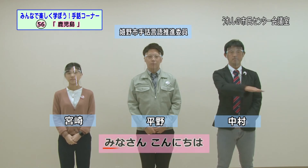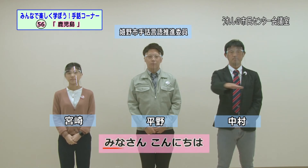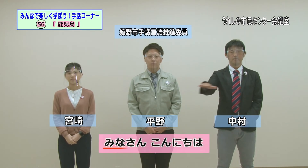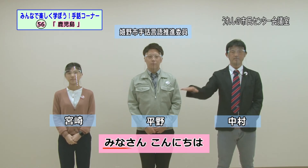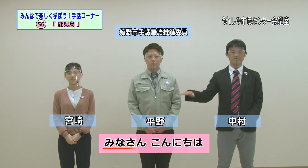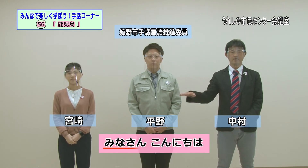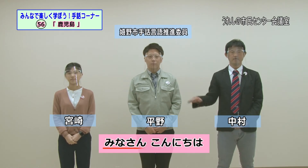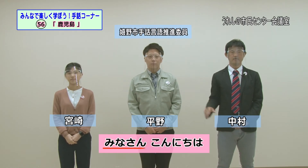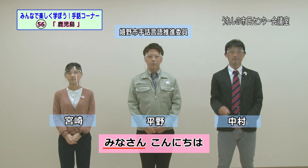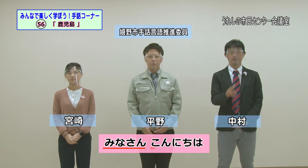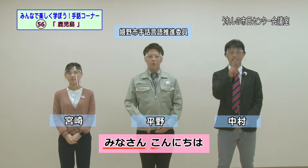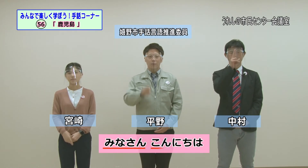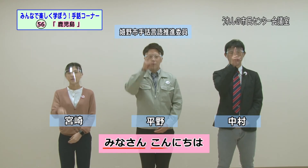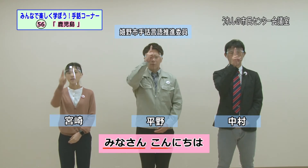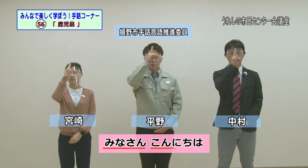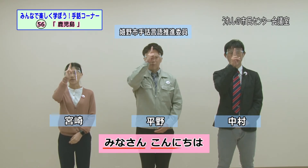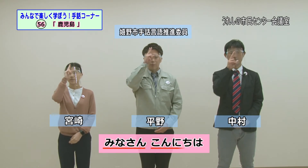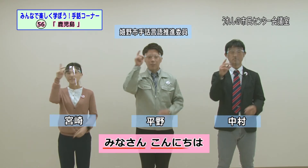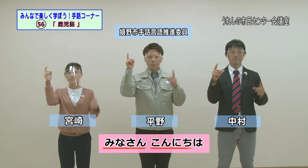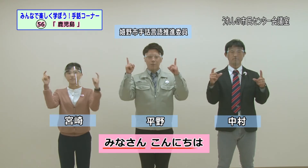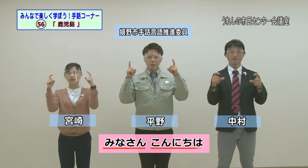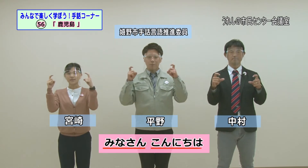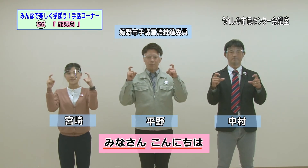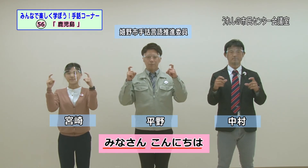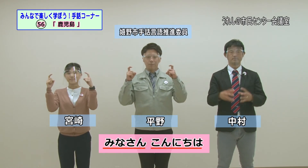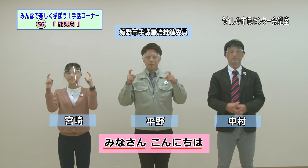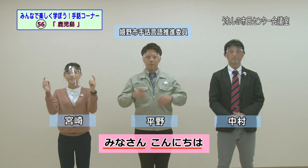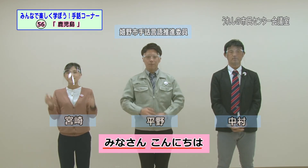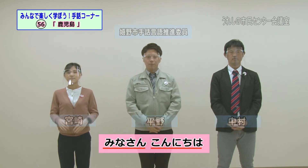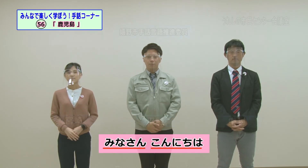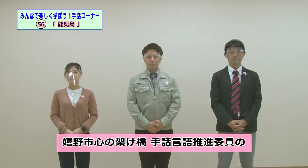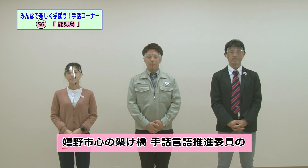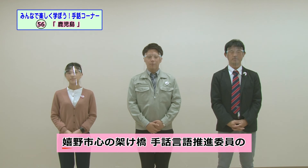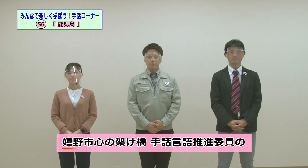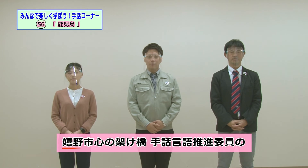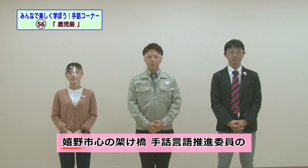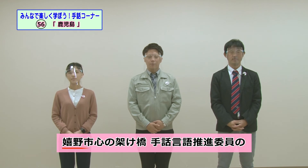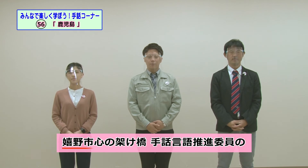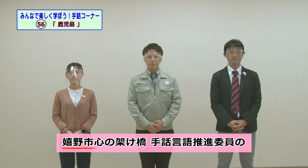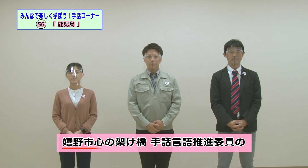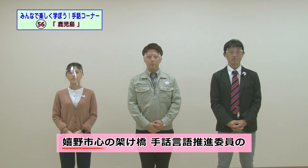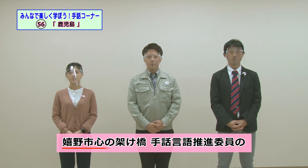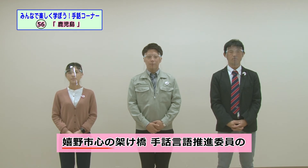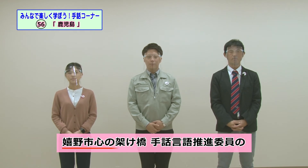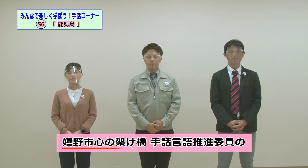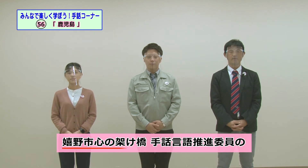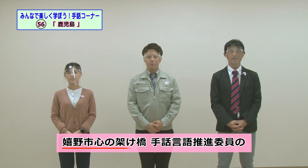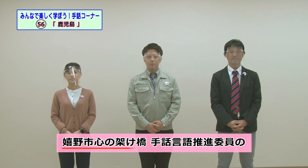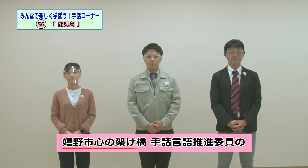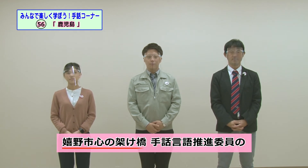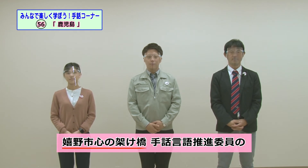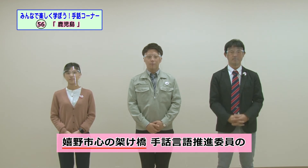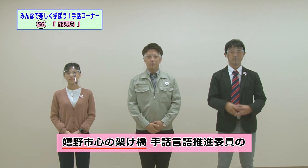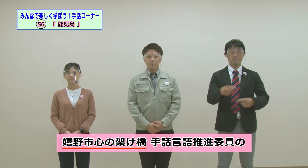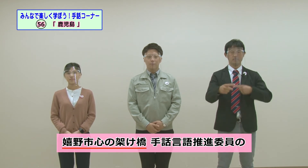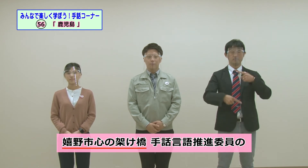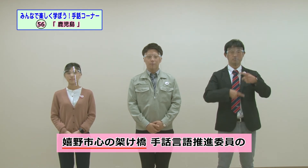皆さん、こんにちは。嬉野市心の架け橋手